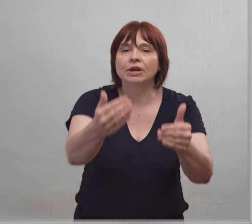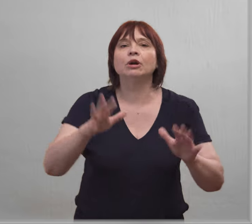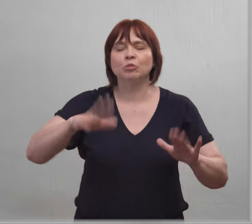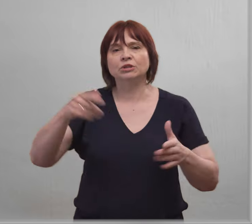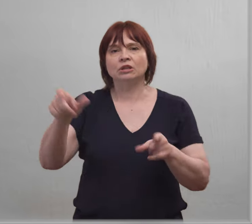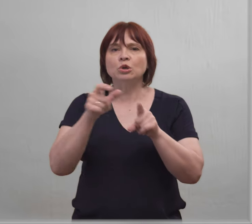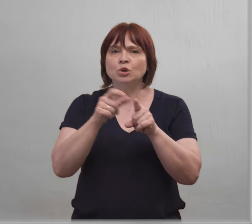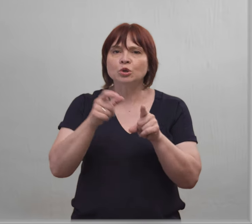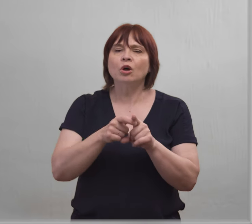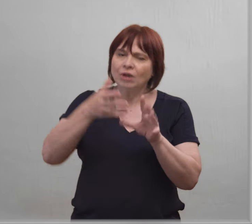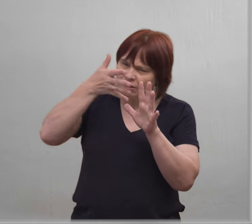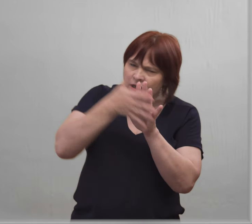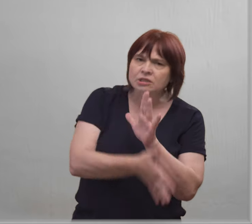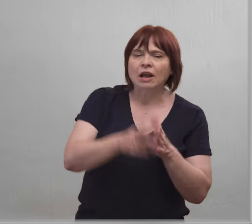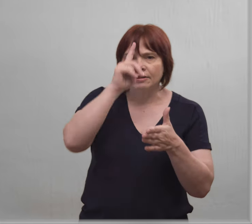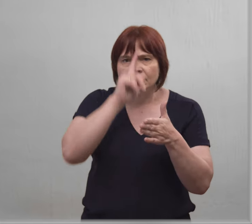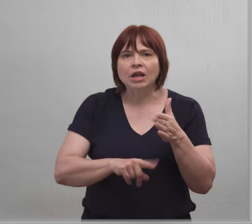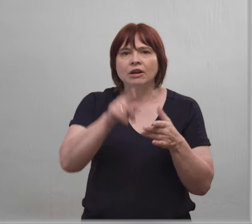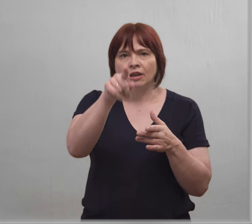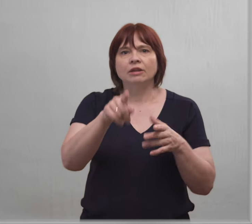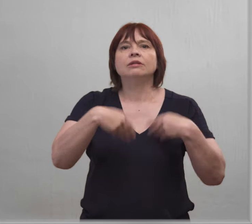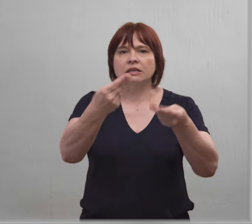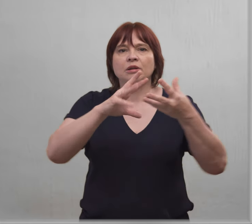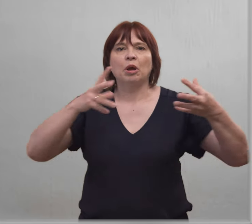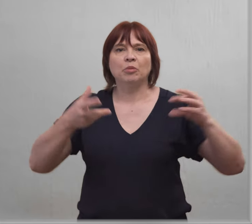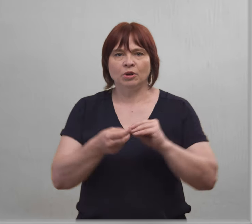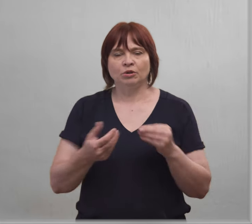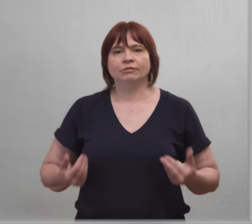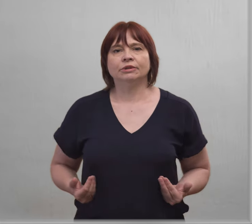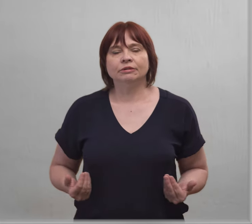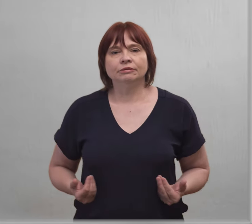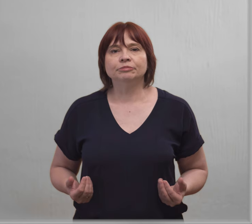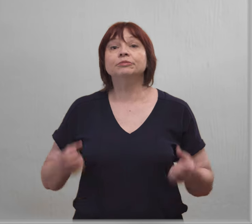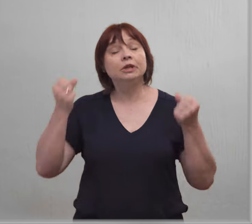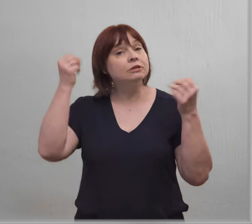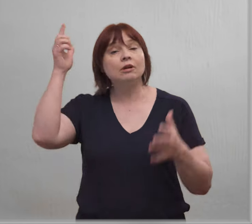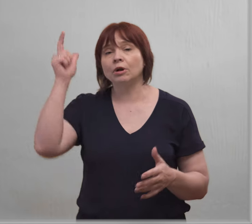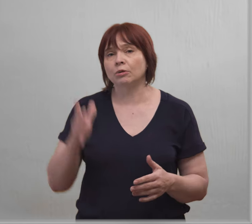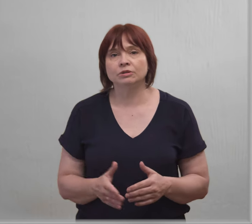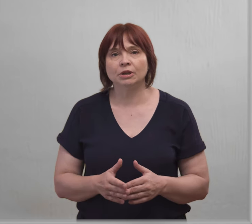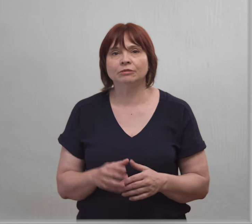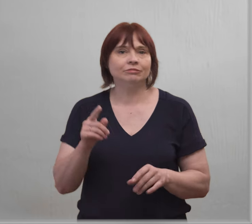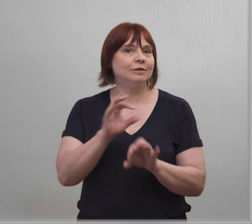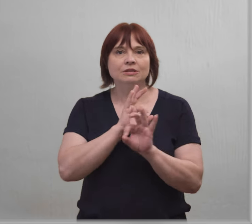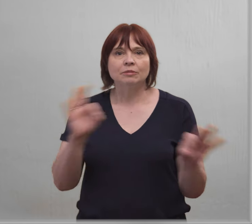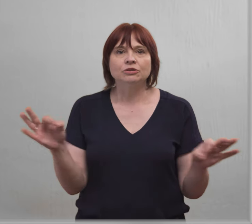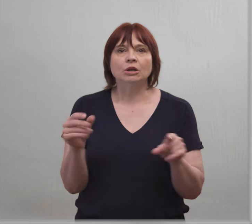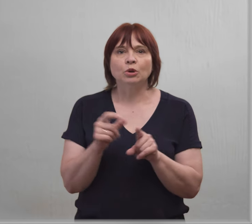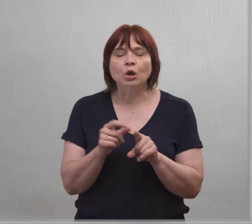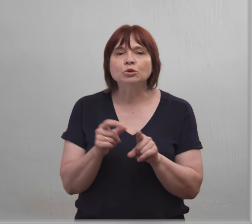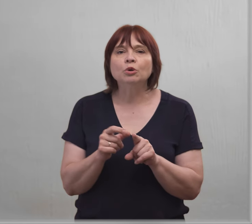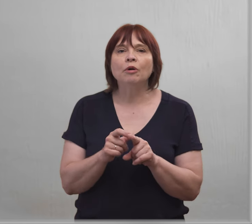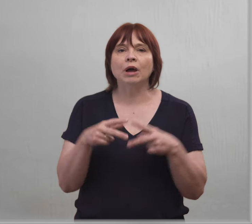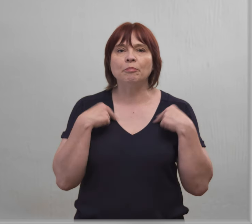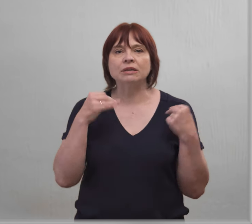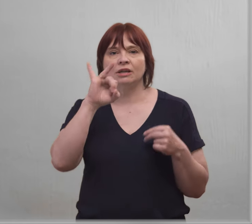и принесет плод в вашу жизнь. Слава Господу! Такое хорошее слово пастор Иван